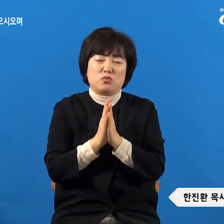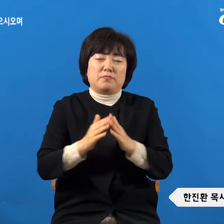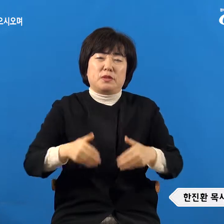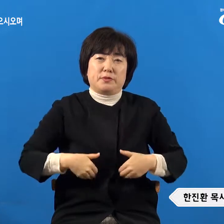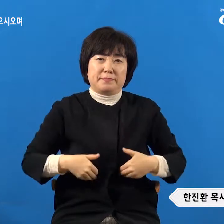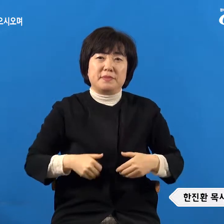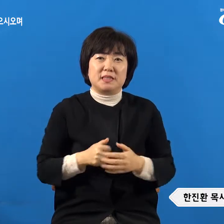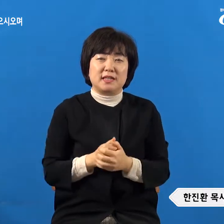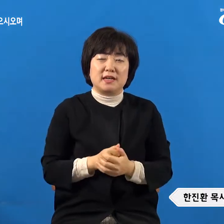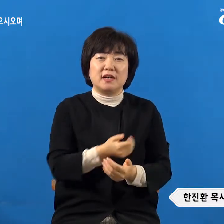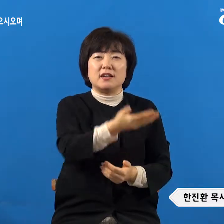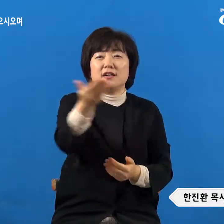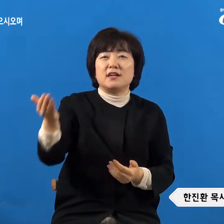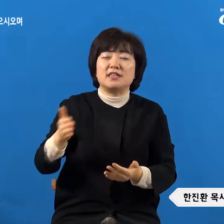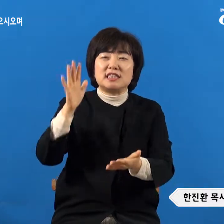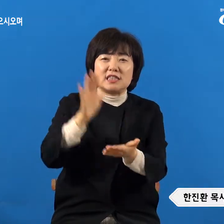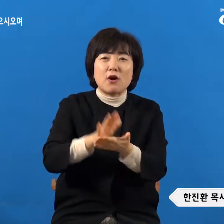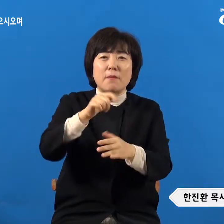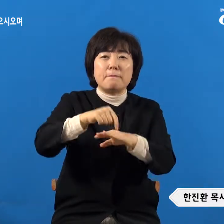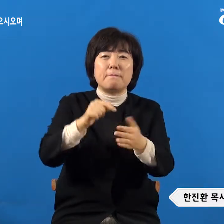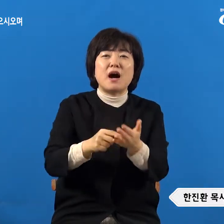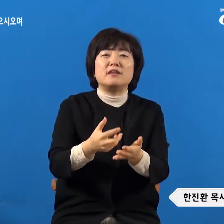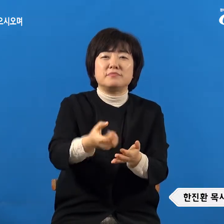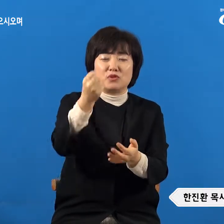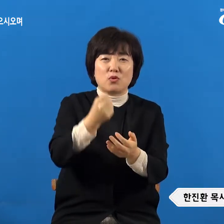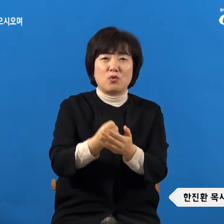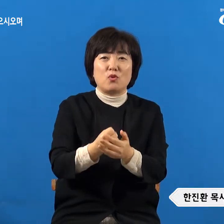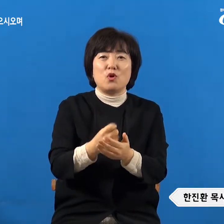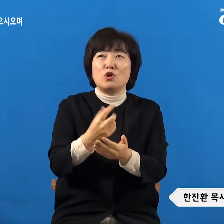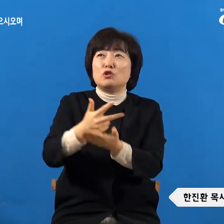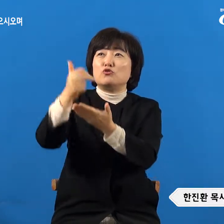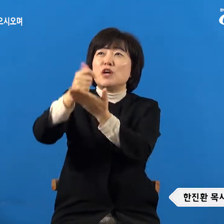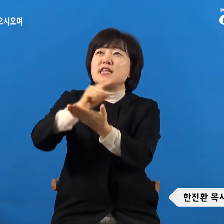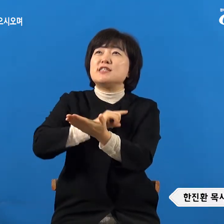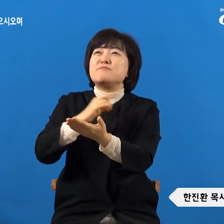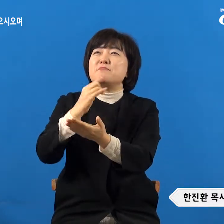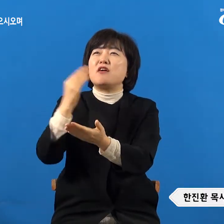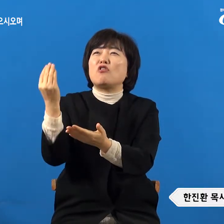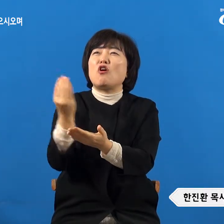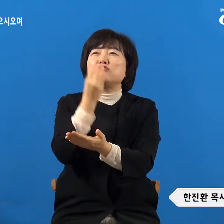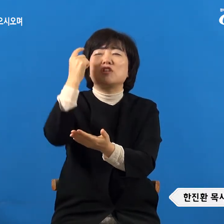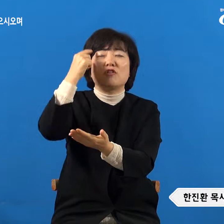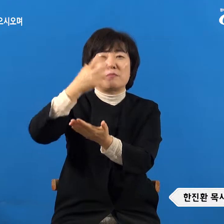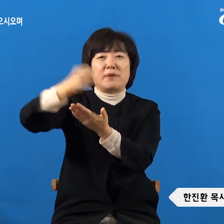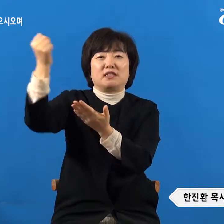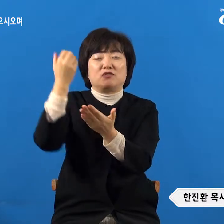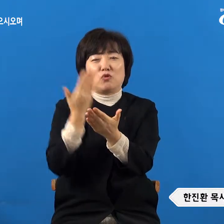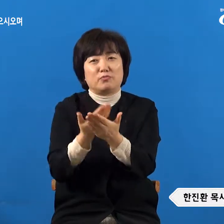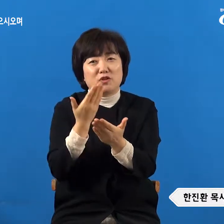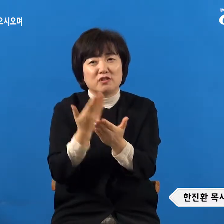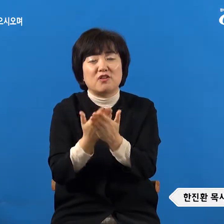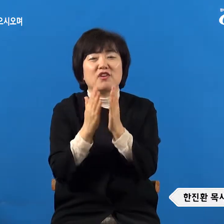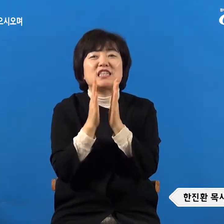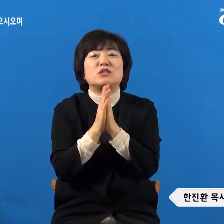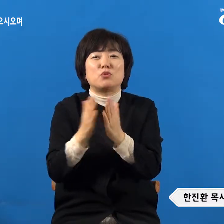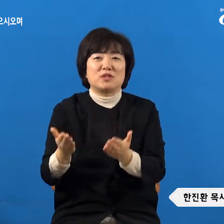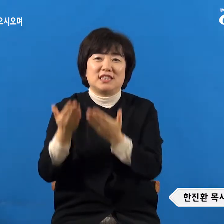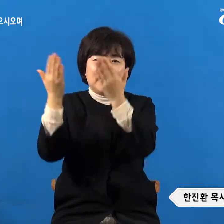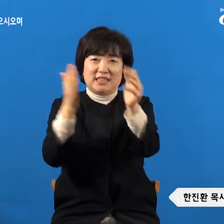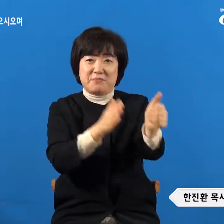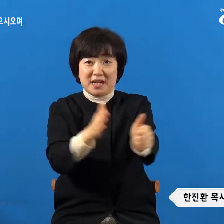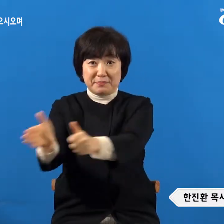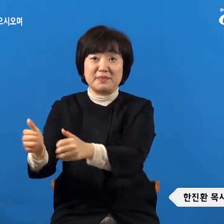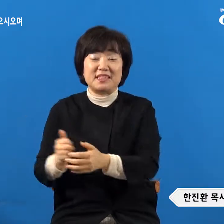우리 모두 뜨거운 마음으로 주의 이름만이 거룩히 여김을 받기를 원합니다. 이 기도를 드릴 수 있기를